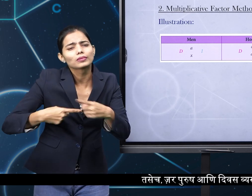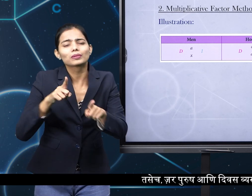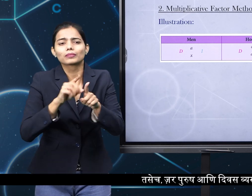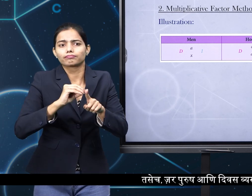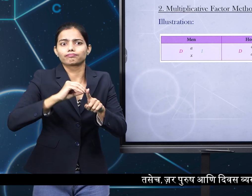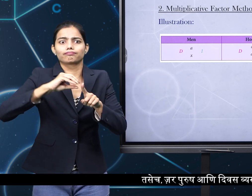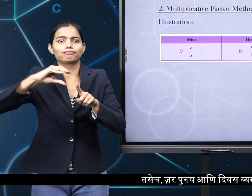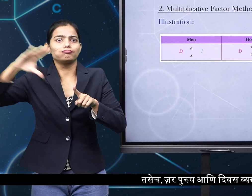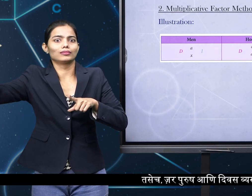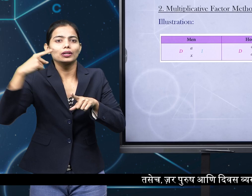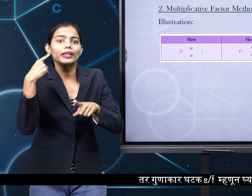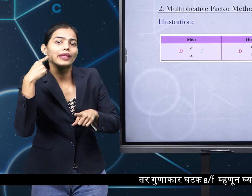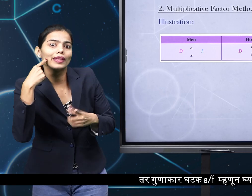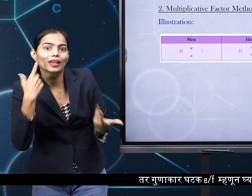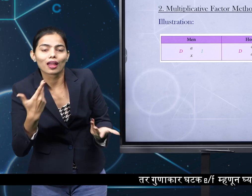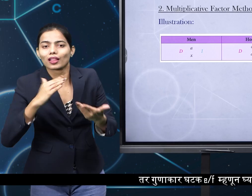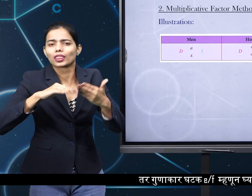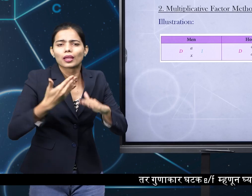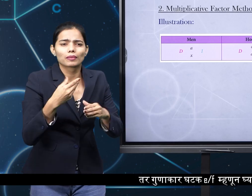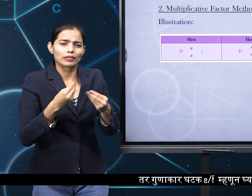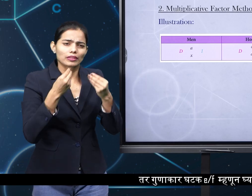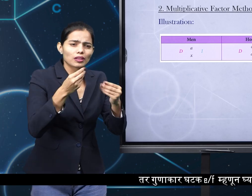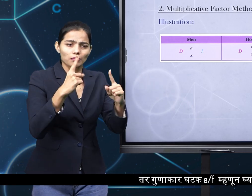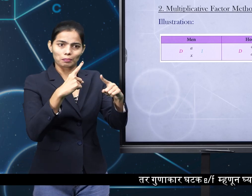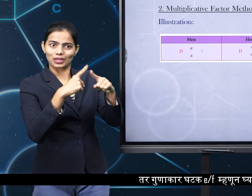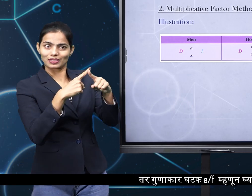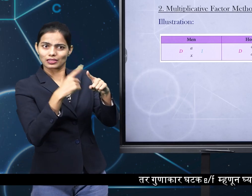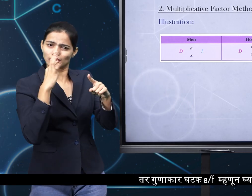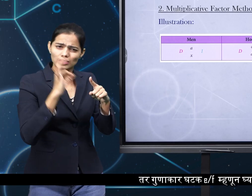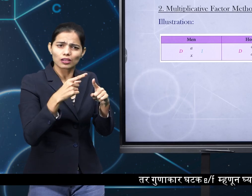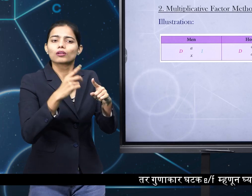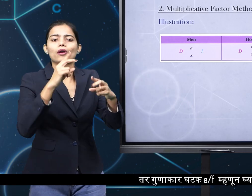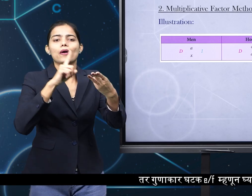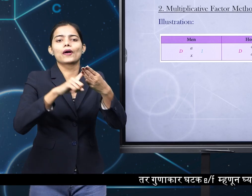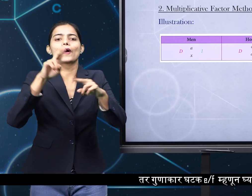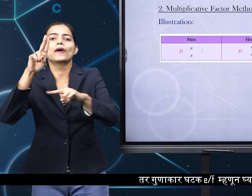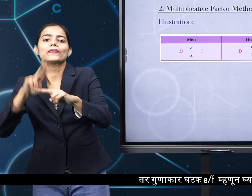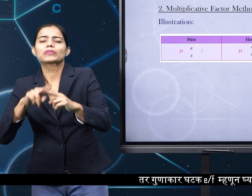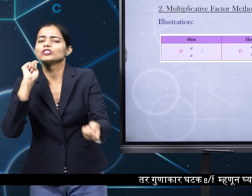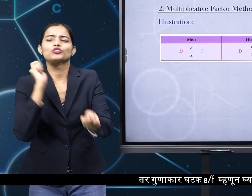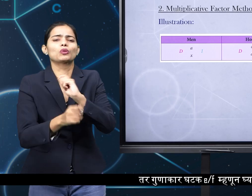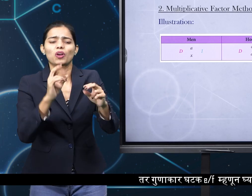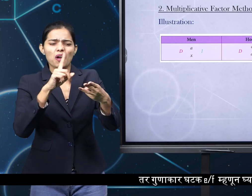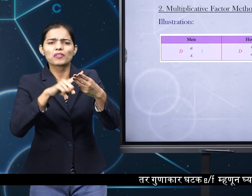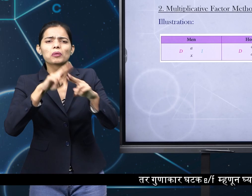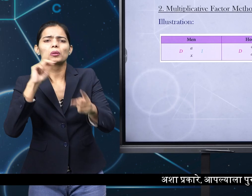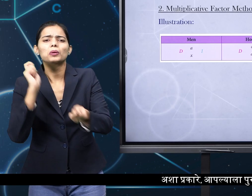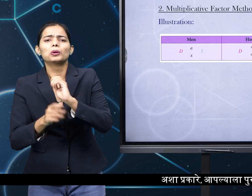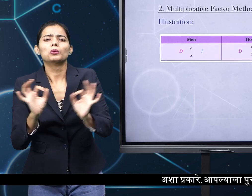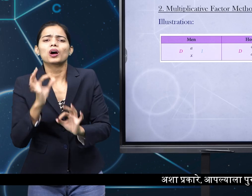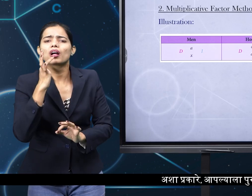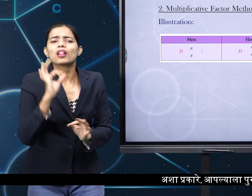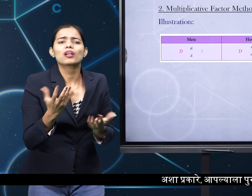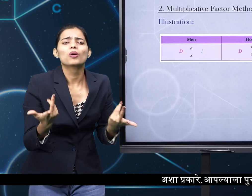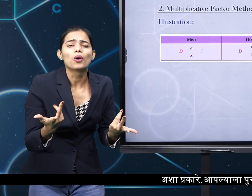प्रमाणात I असतील तर गुणाकार घटक E/f म्हणून घ्या. कोणताही बदल नाही.